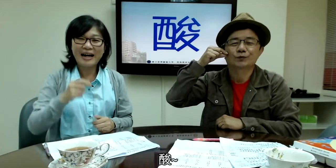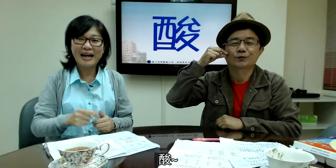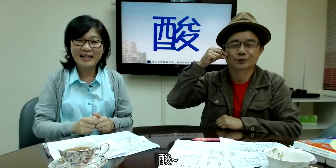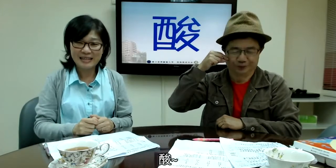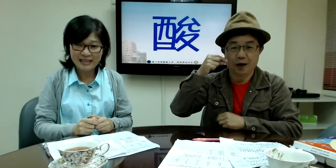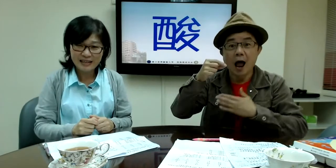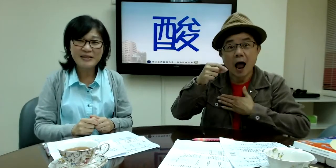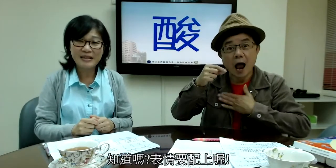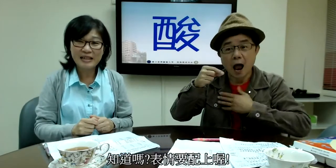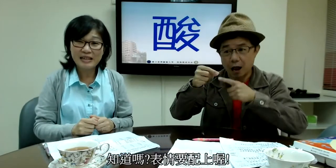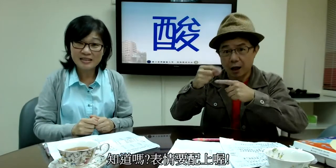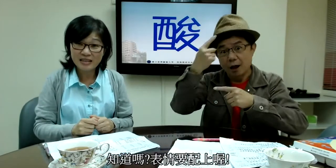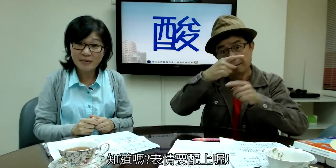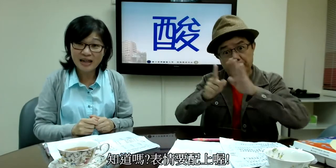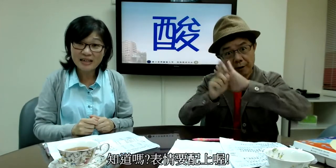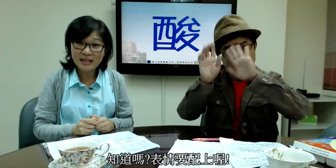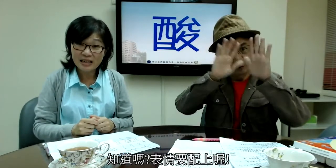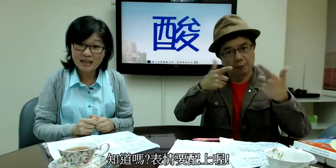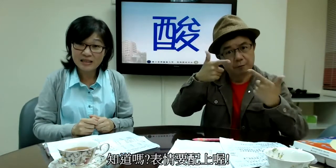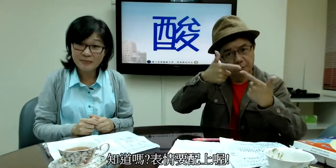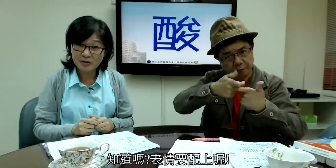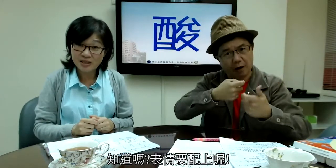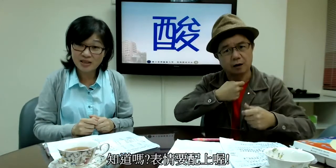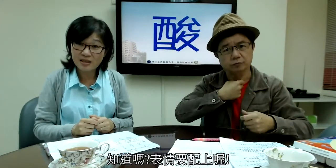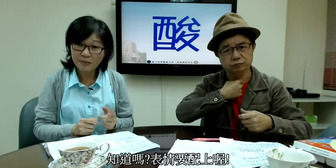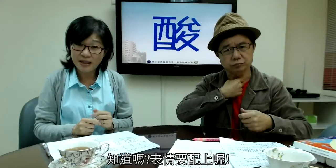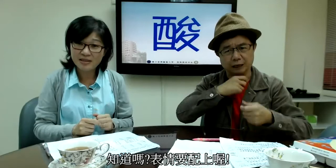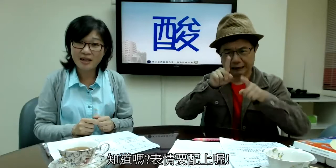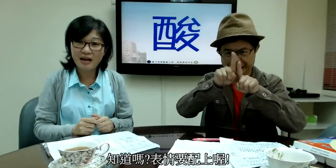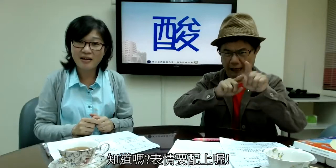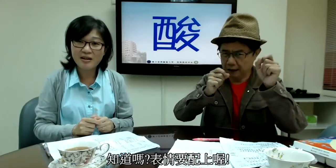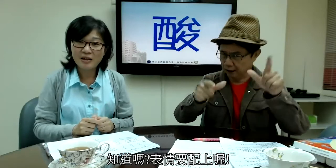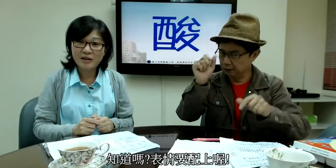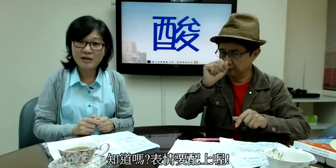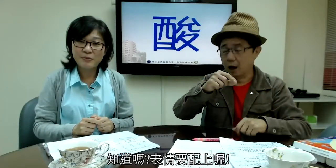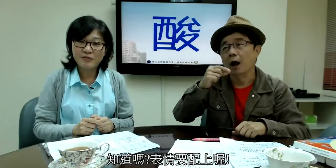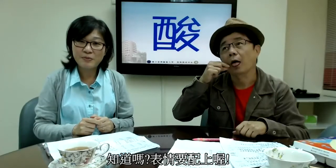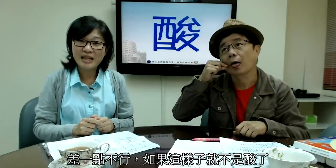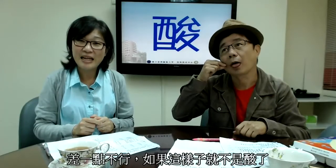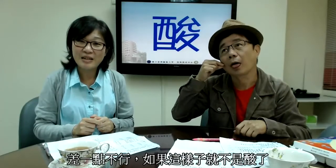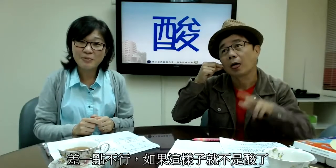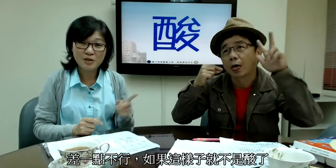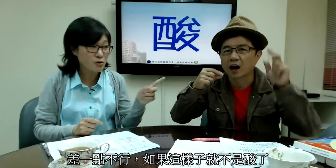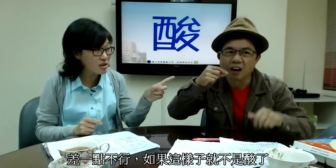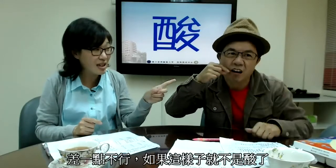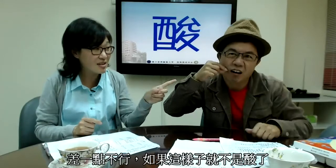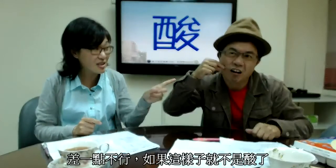酸，知道吗？表情要配上哦。 差一点不行，如果这样子的话